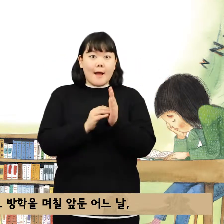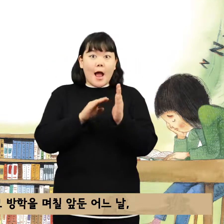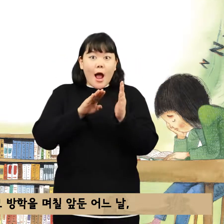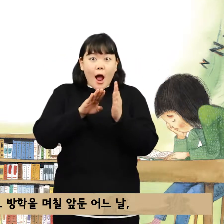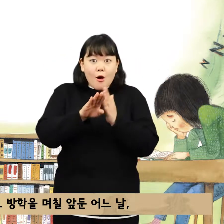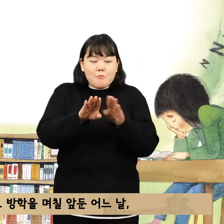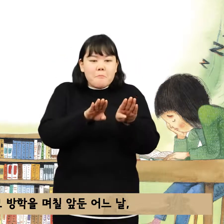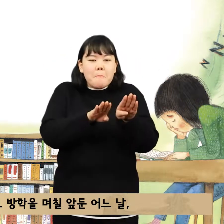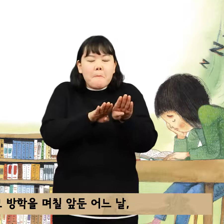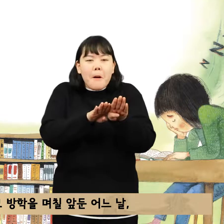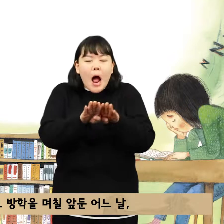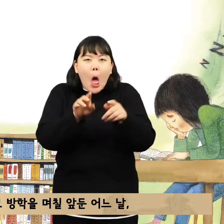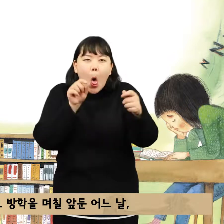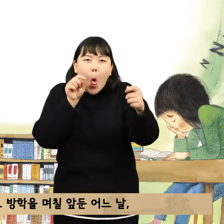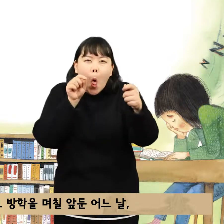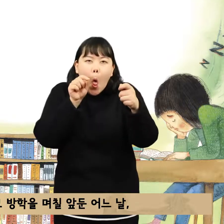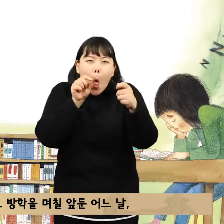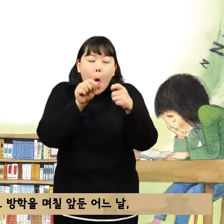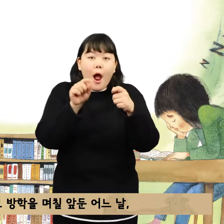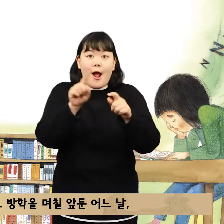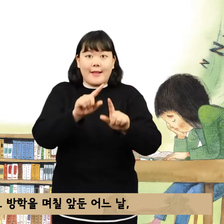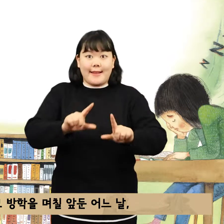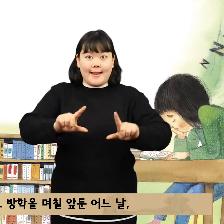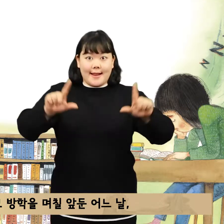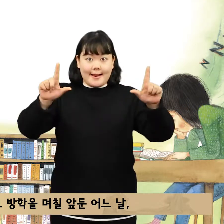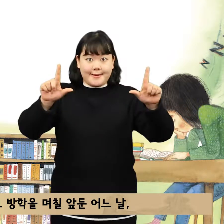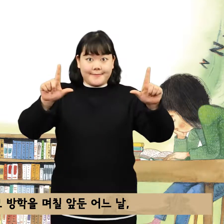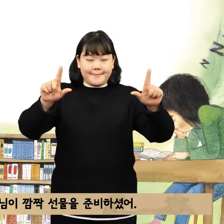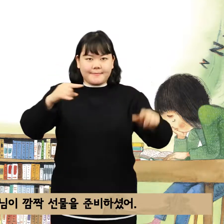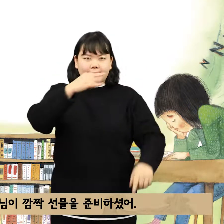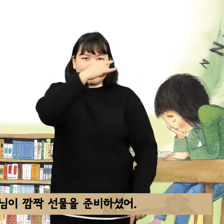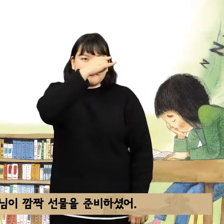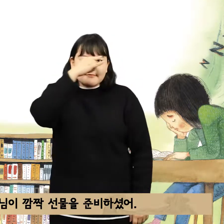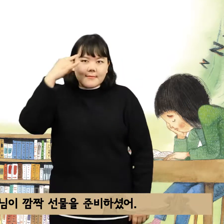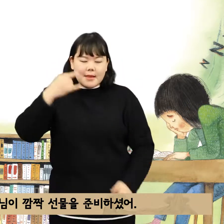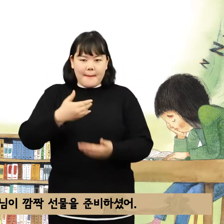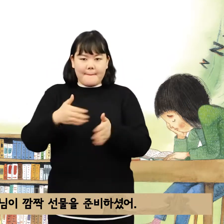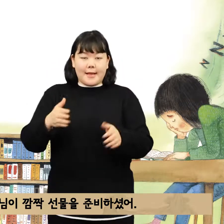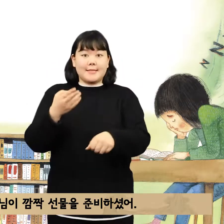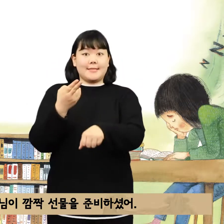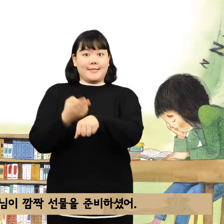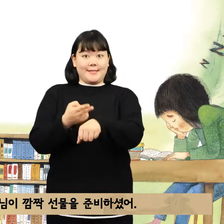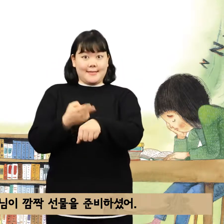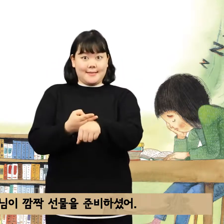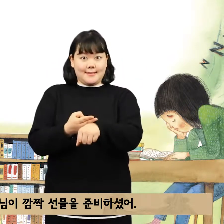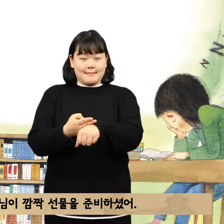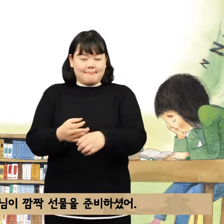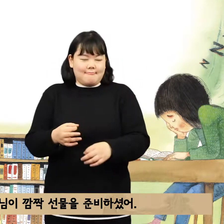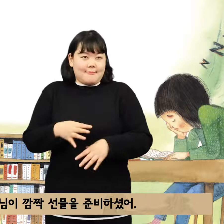끝나고 방학을 며칠 앞둔 어느 날, 재은이네 반 선생님이